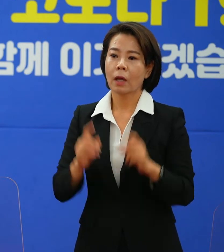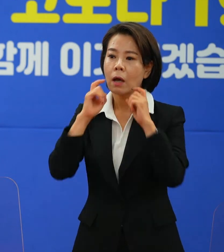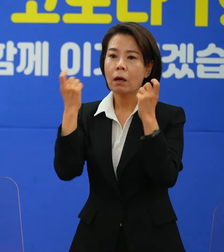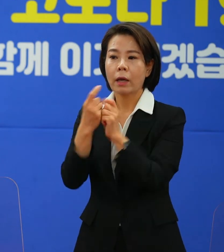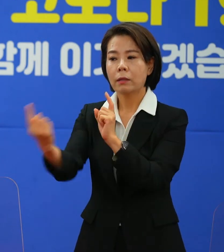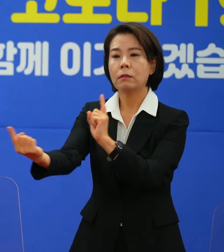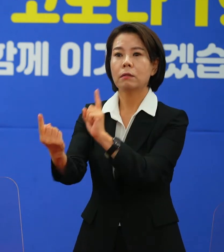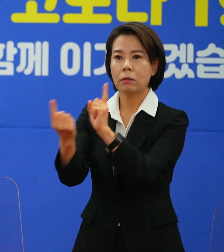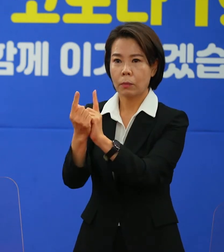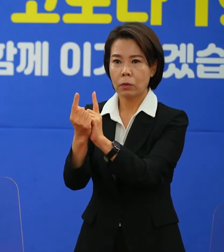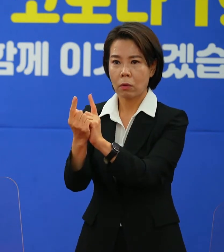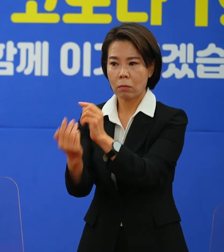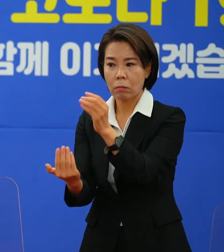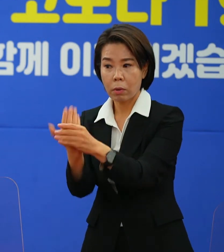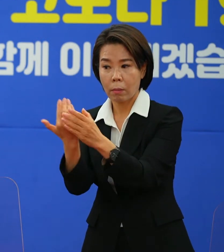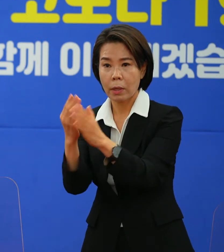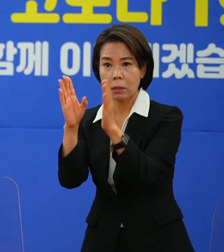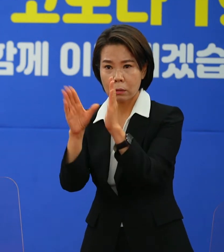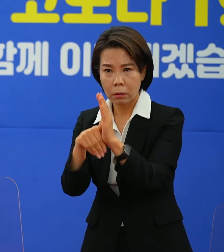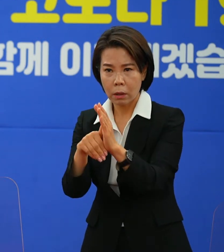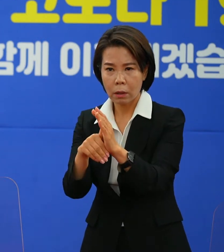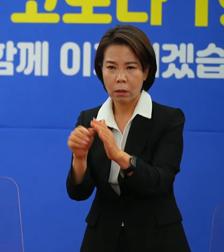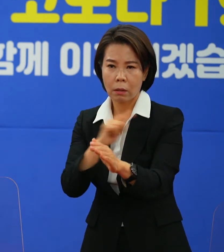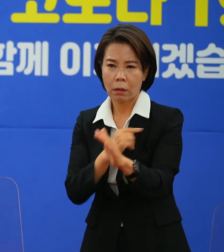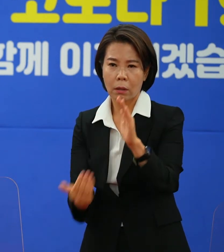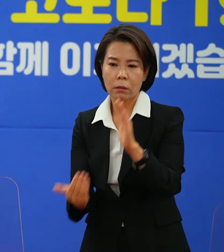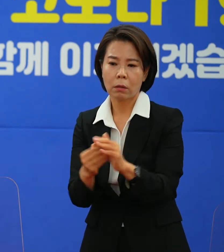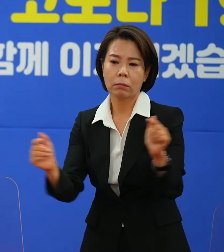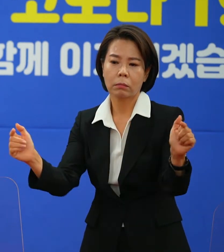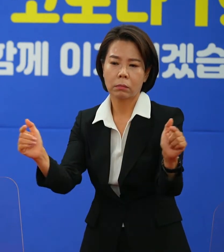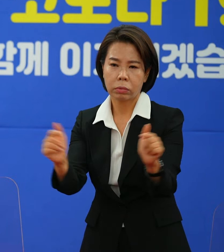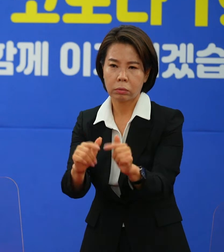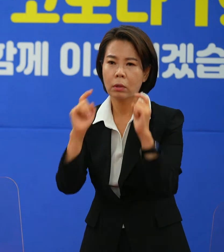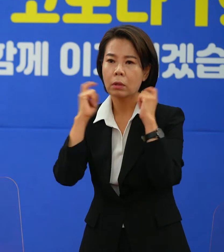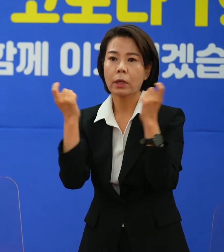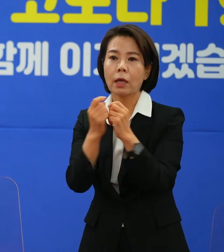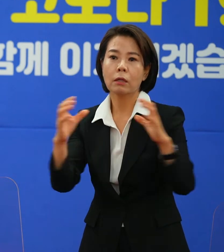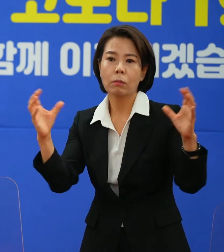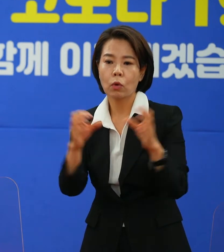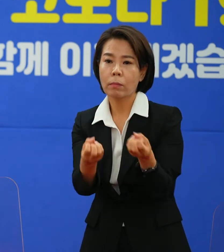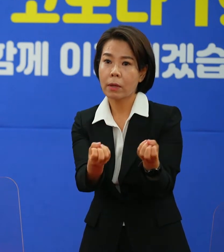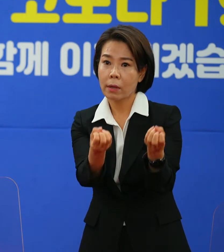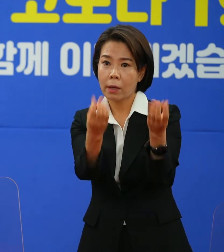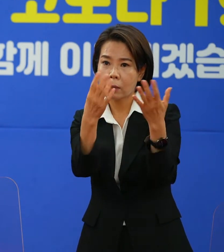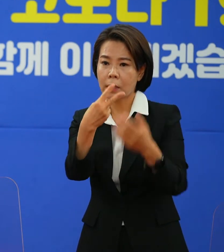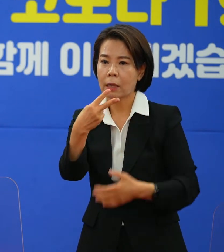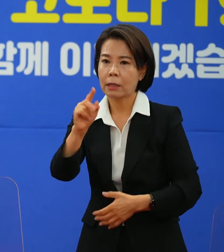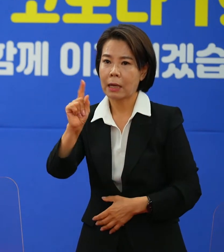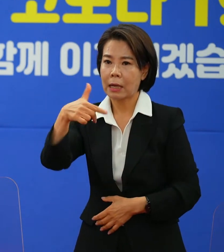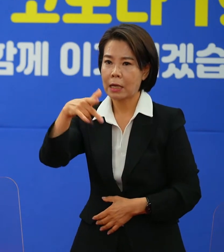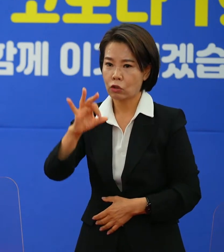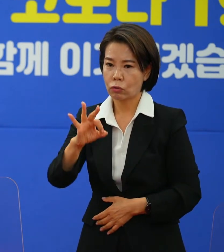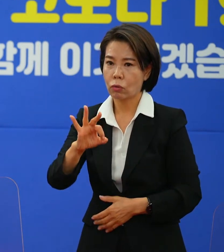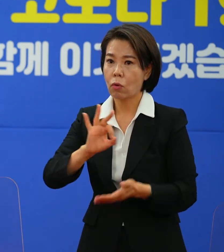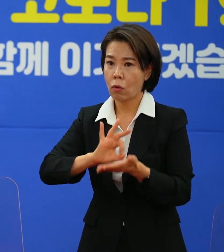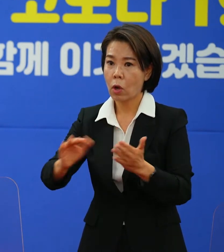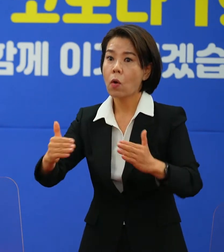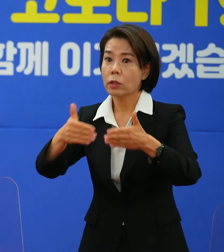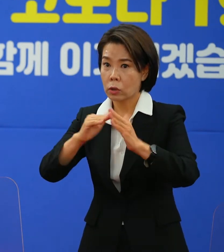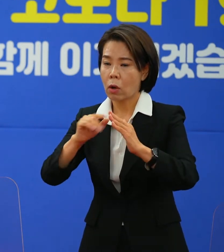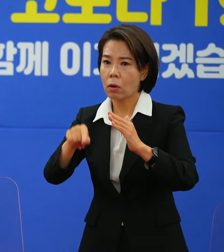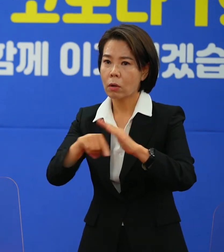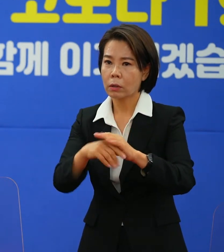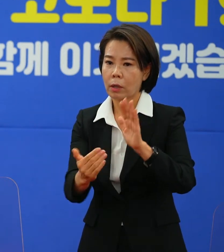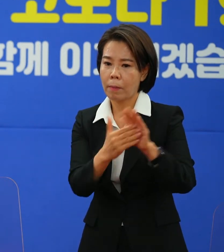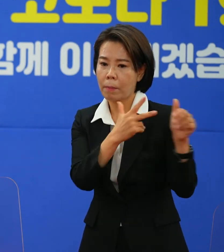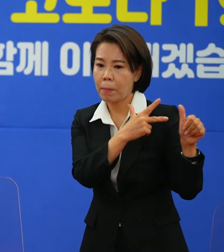간 접촉을 유발하는 모임을 최대한 자제할 수 있도록 사적 모임, 행사, 다중이용시설 등